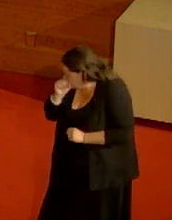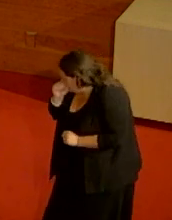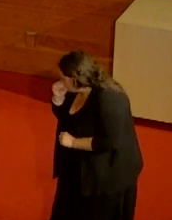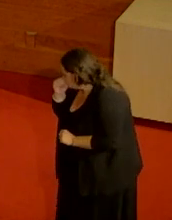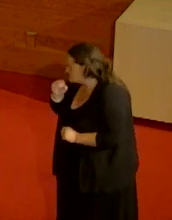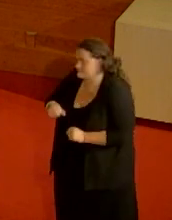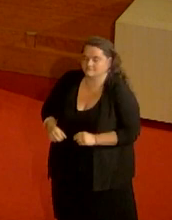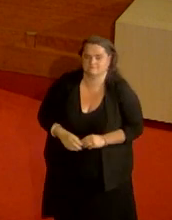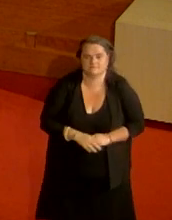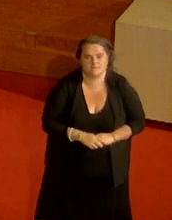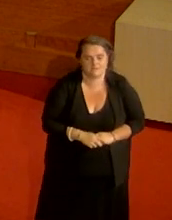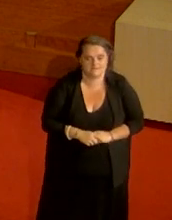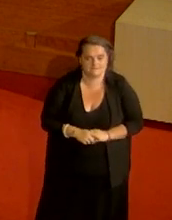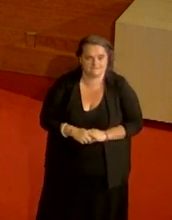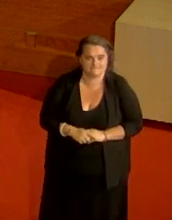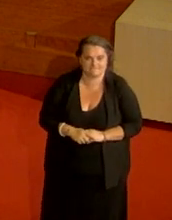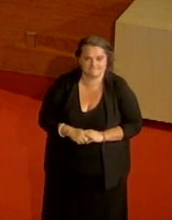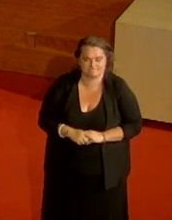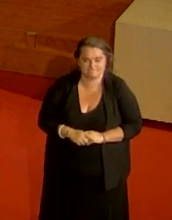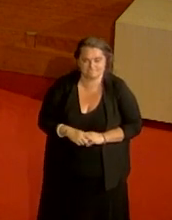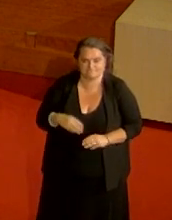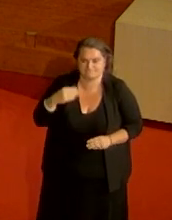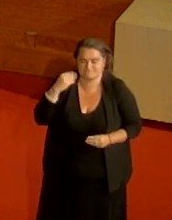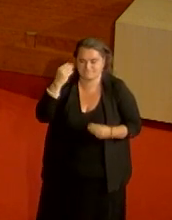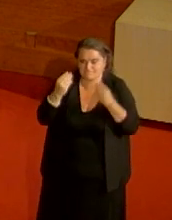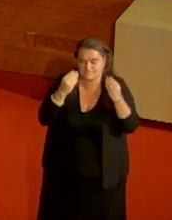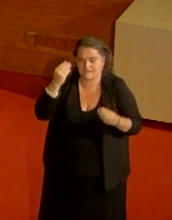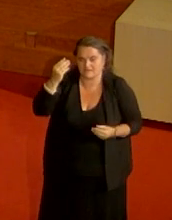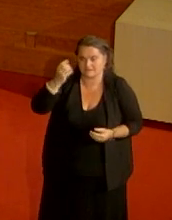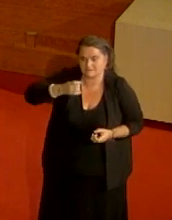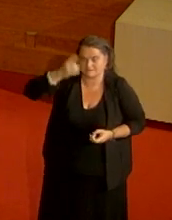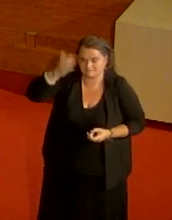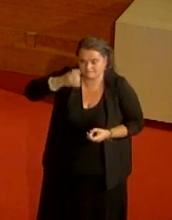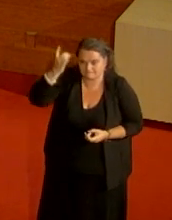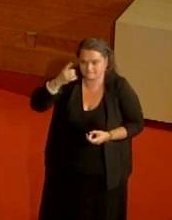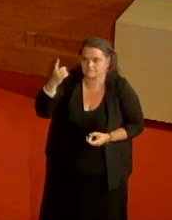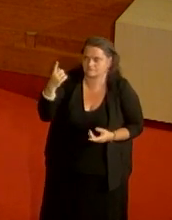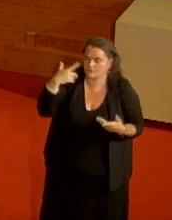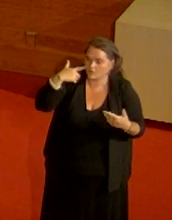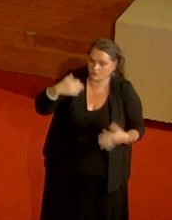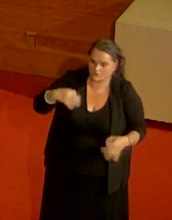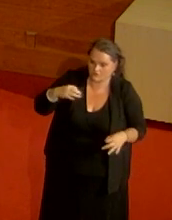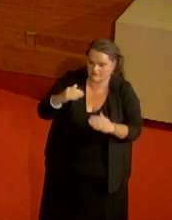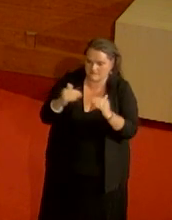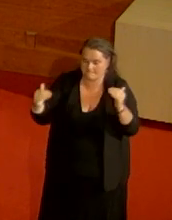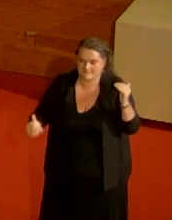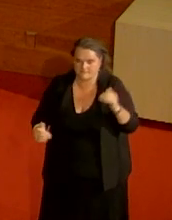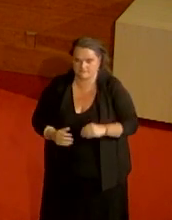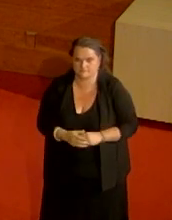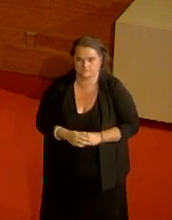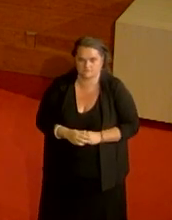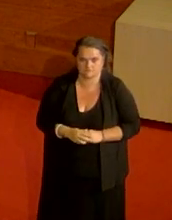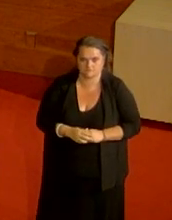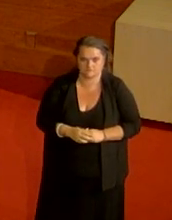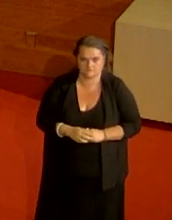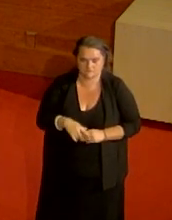lógica de del pensamiento y de la y de la creatividad lógicas que se sostienen también en la caducidad de lo fácilmente